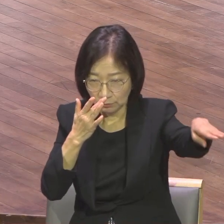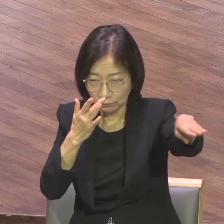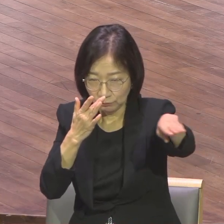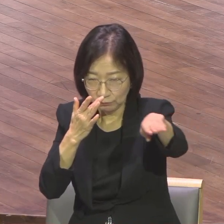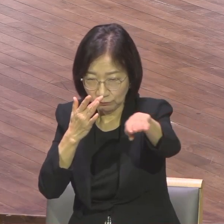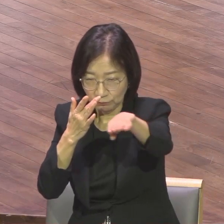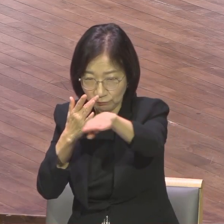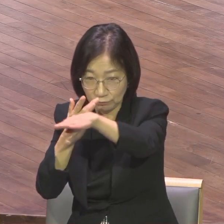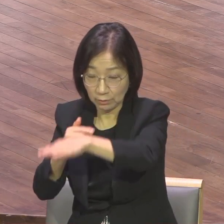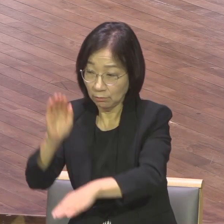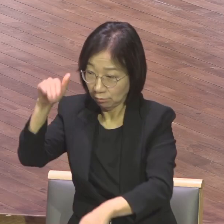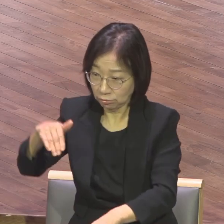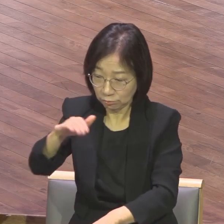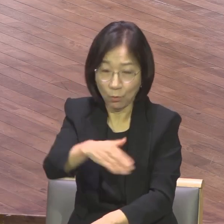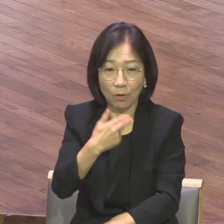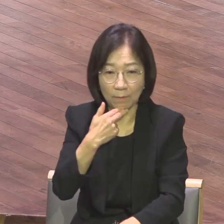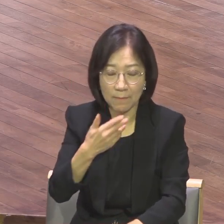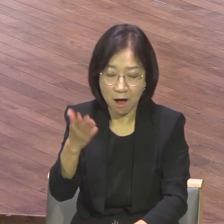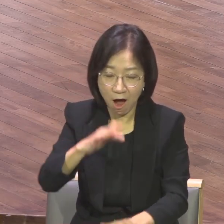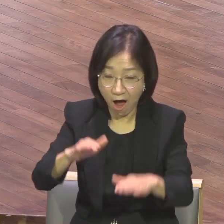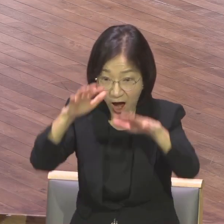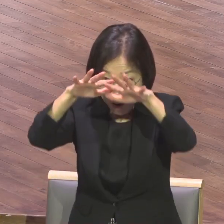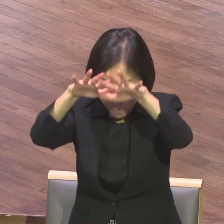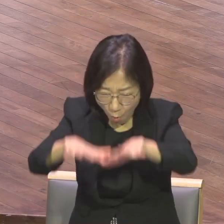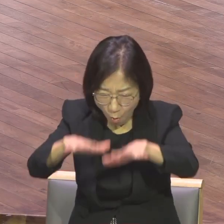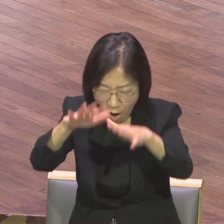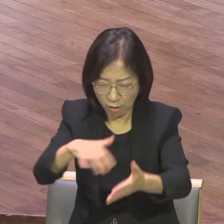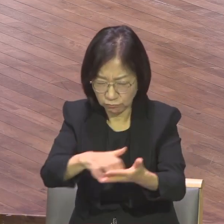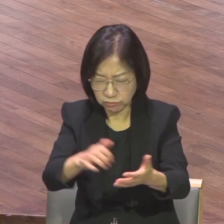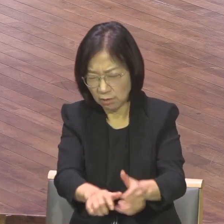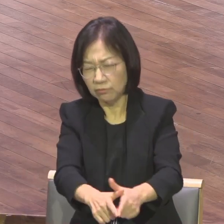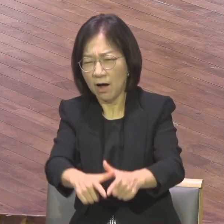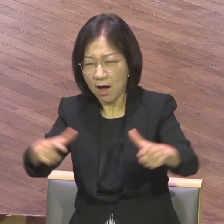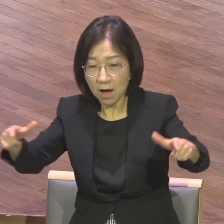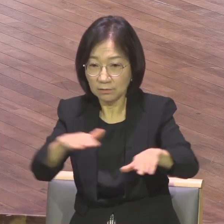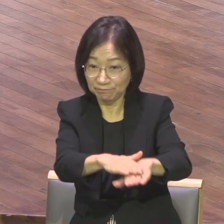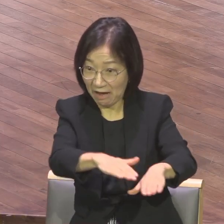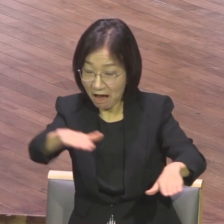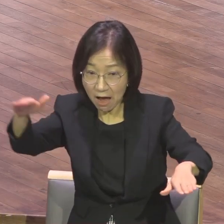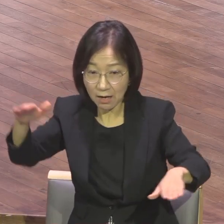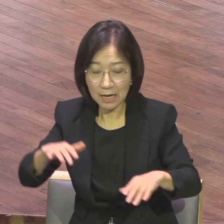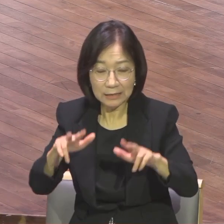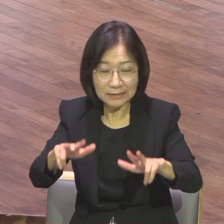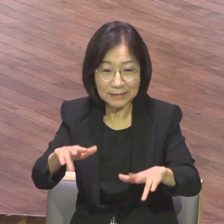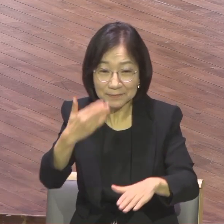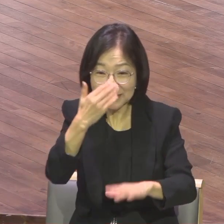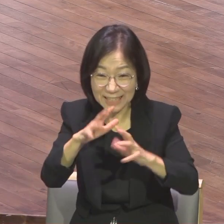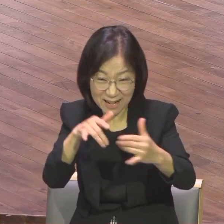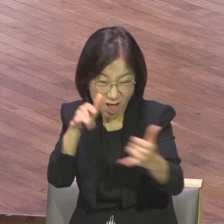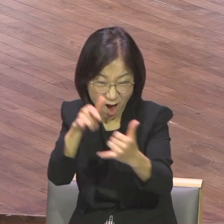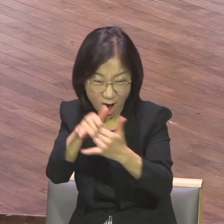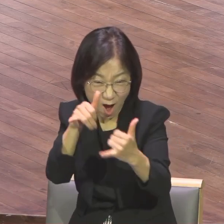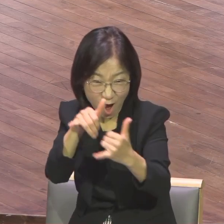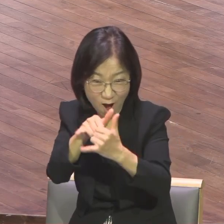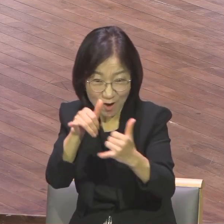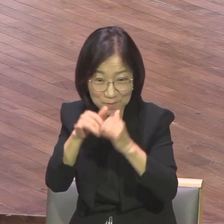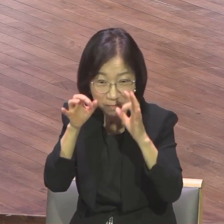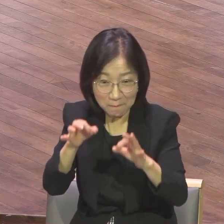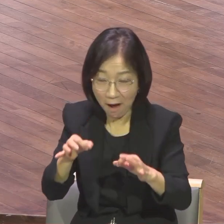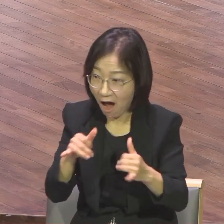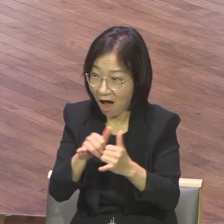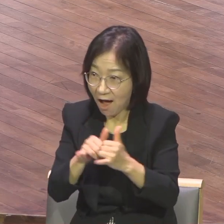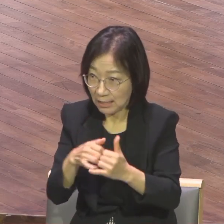물건지고 있어요. 모슬렘은 확 차고 이 팔레스타인 보세요. 목숨 걸고 막 죽으면 순교니까